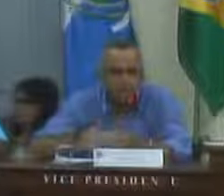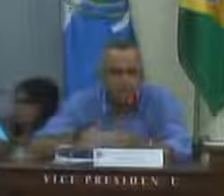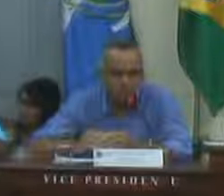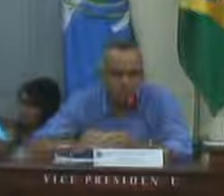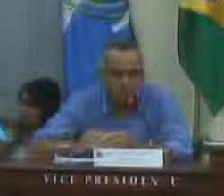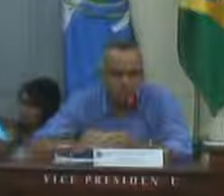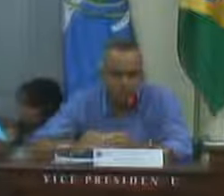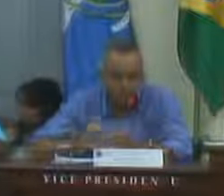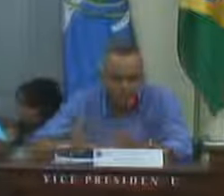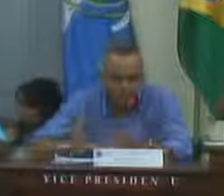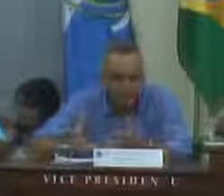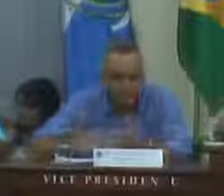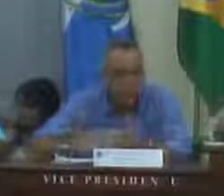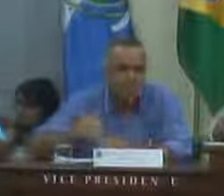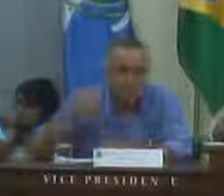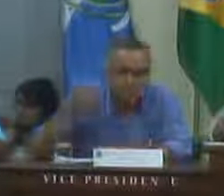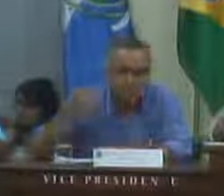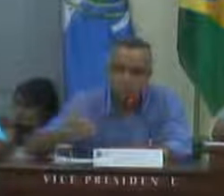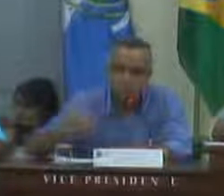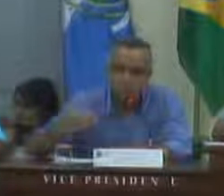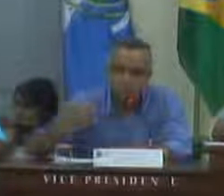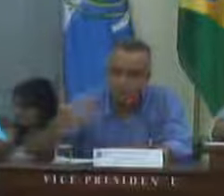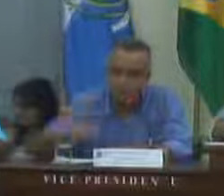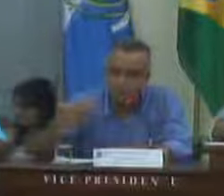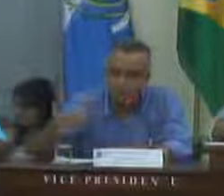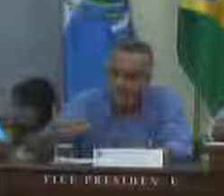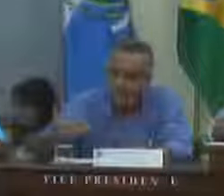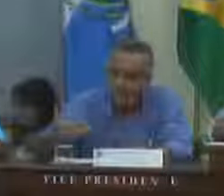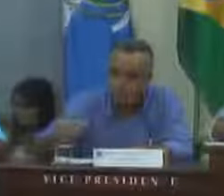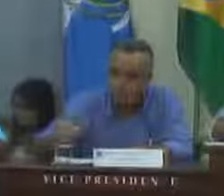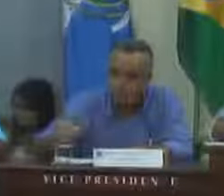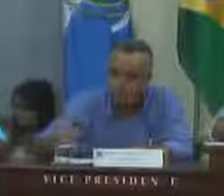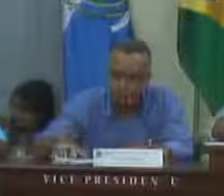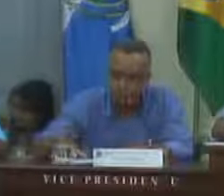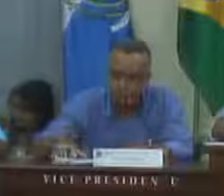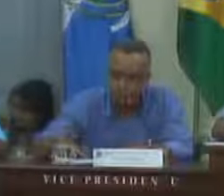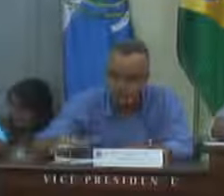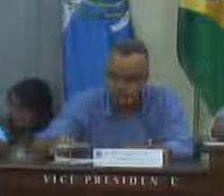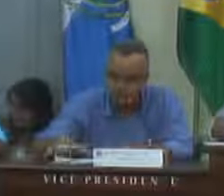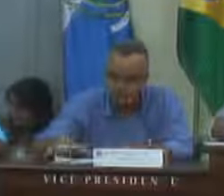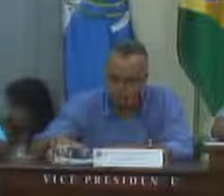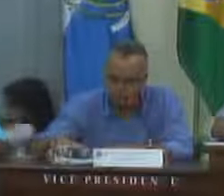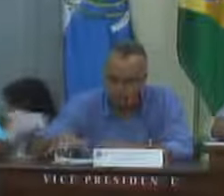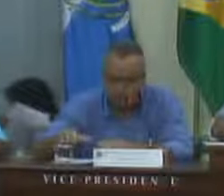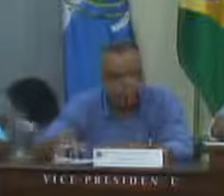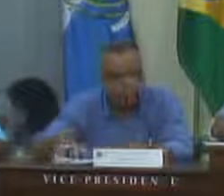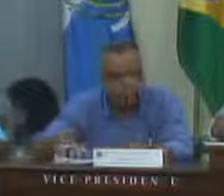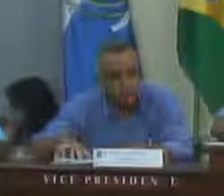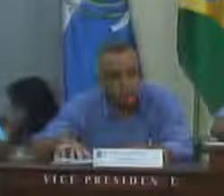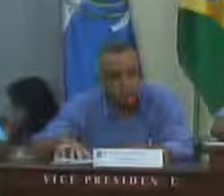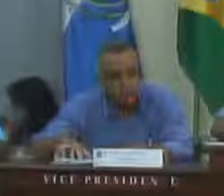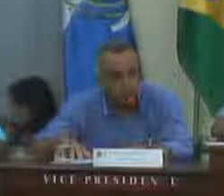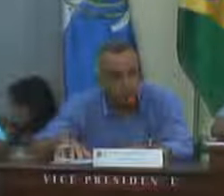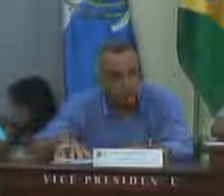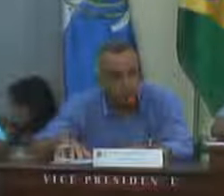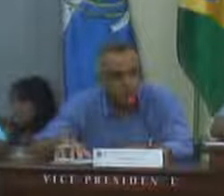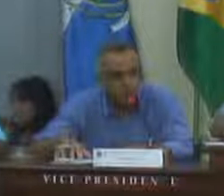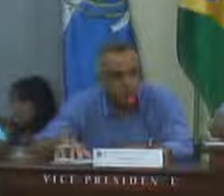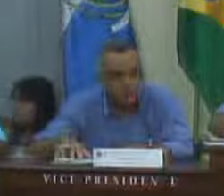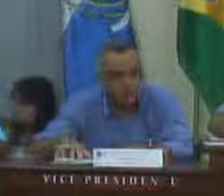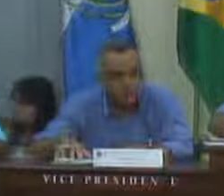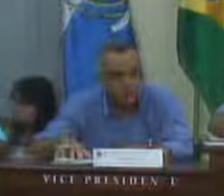fizemos, e isso não era para acontecer, aconteceu. Nós temos problemas sérios para resolver. Hoje eu tive informação, David,